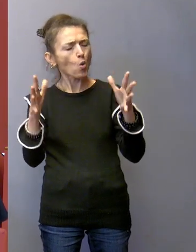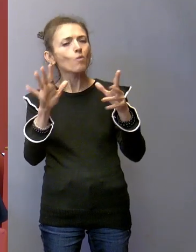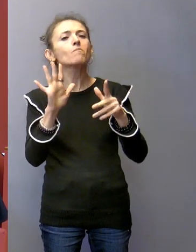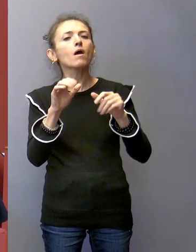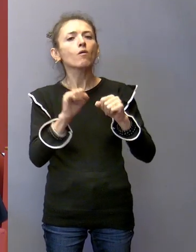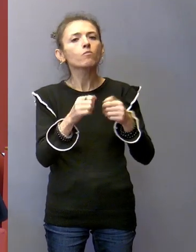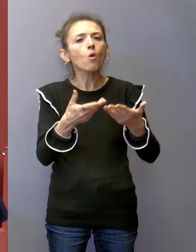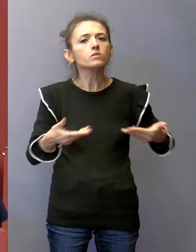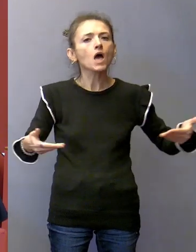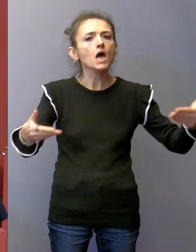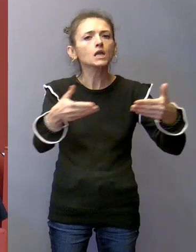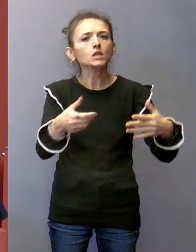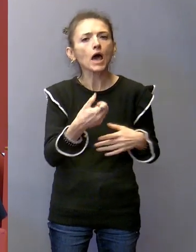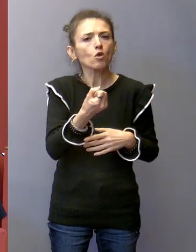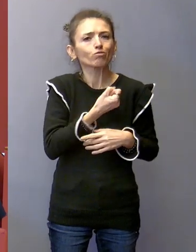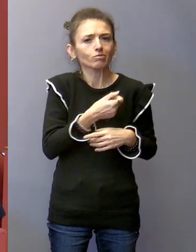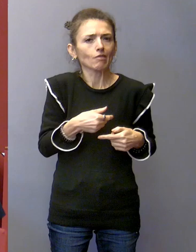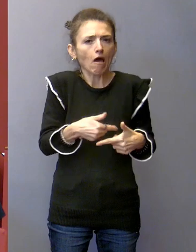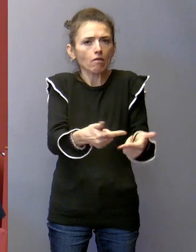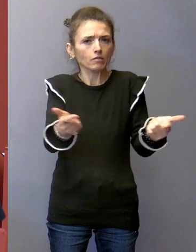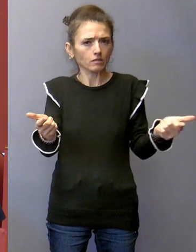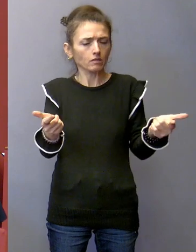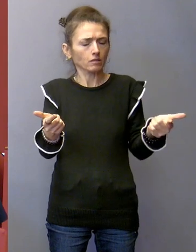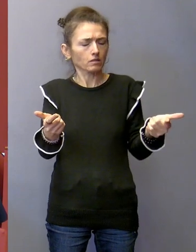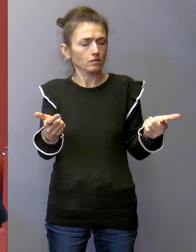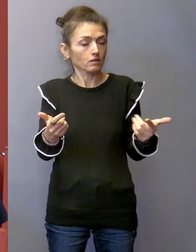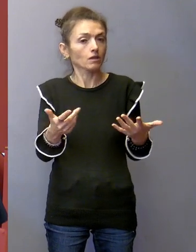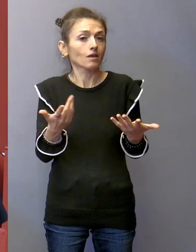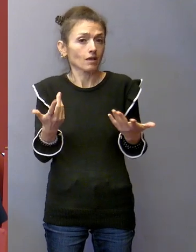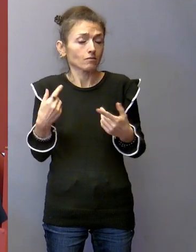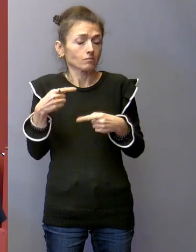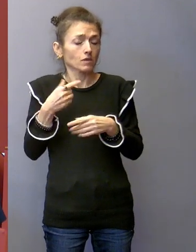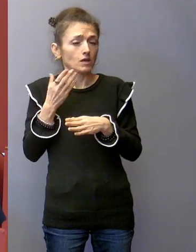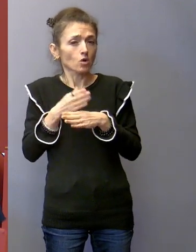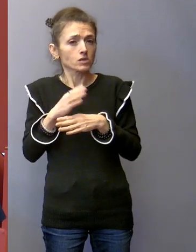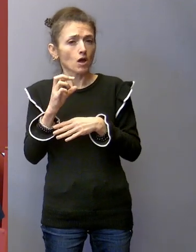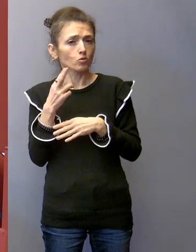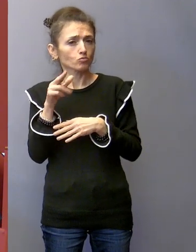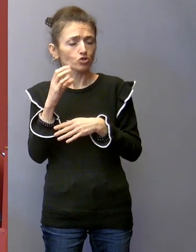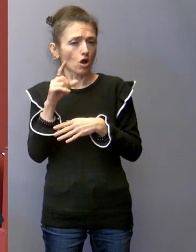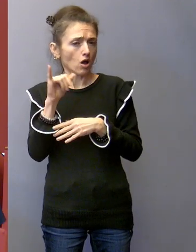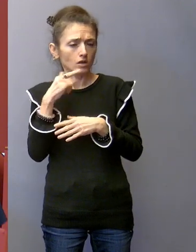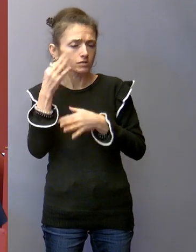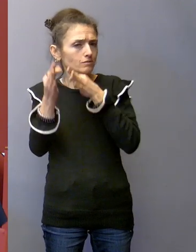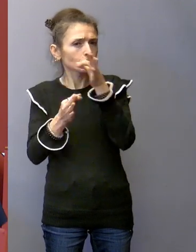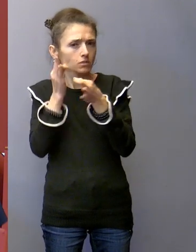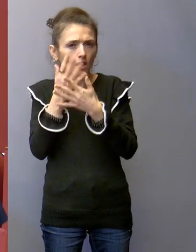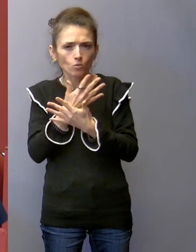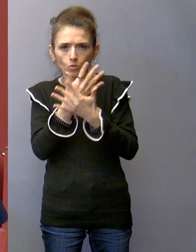conseguenze sul territorio evidenti e questo il consigliere Crucioli l'ha spiegato molto quindi Ribadisco